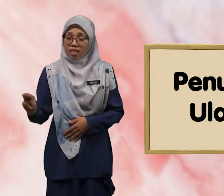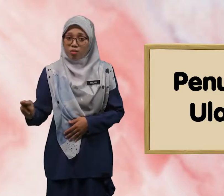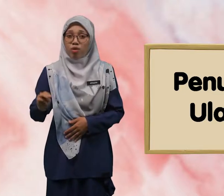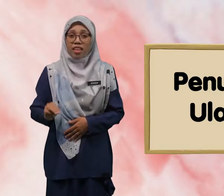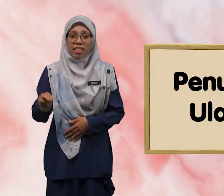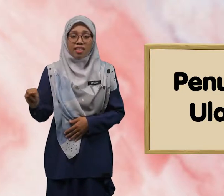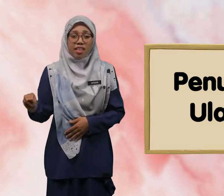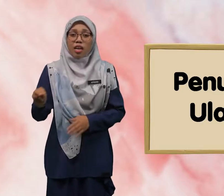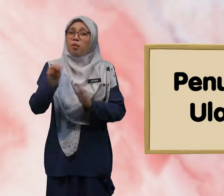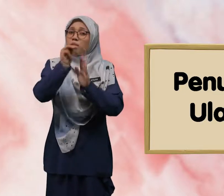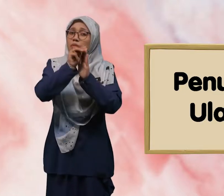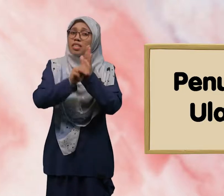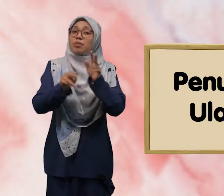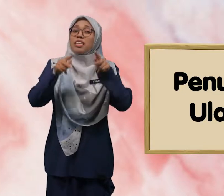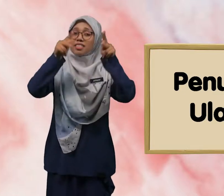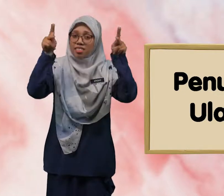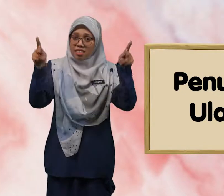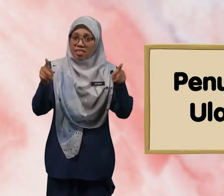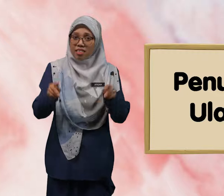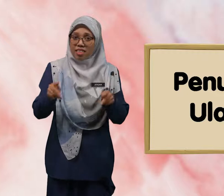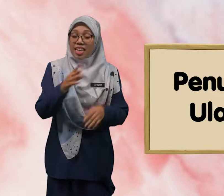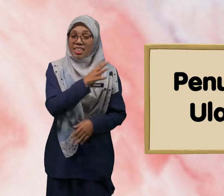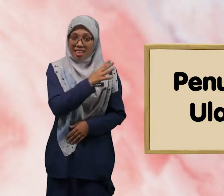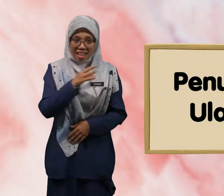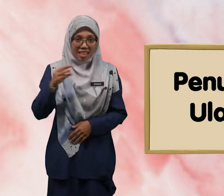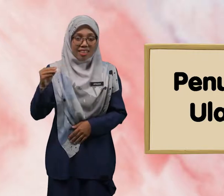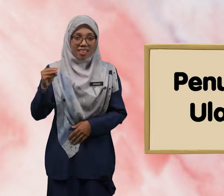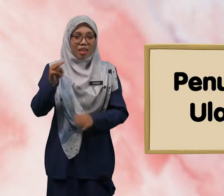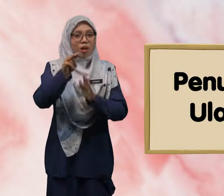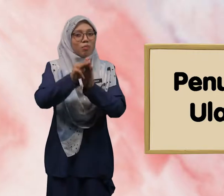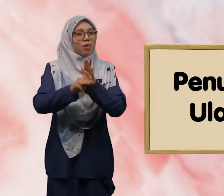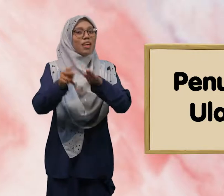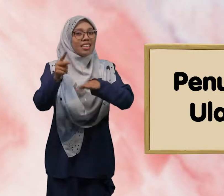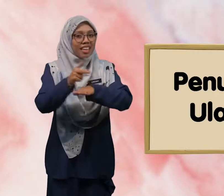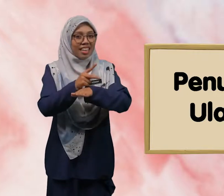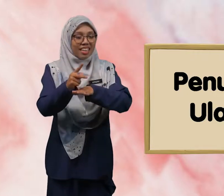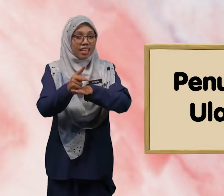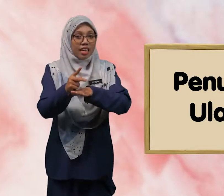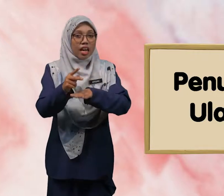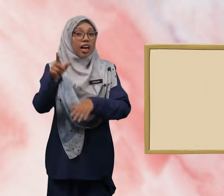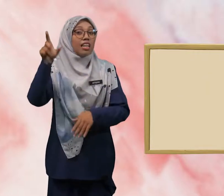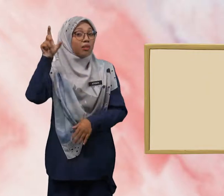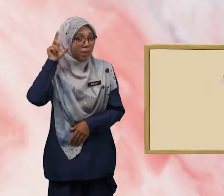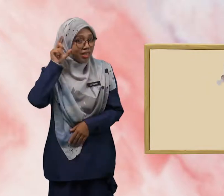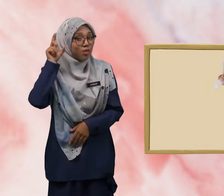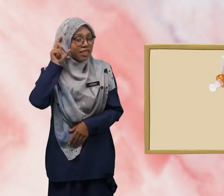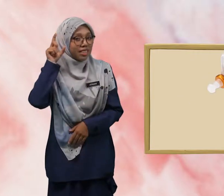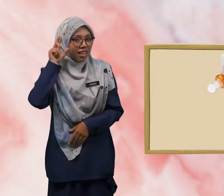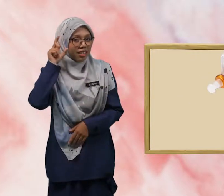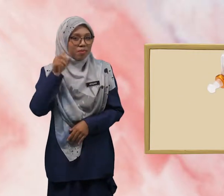murid-murid memeriksa dan memakai alat bantu dengar